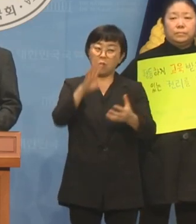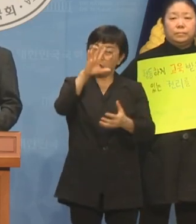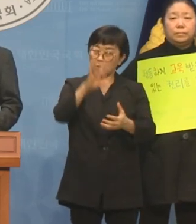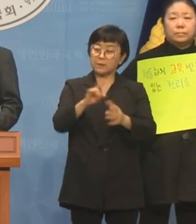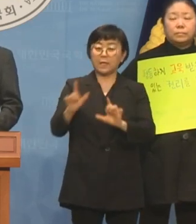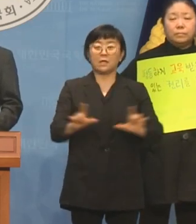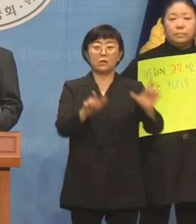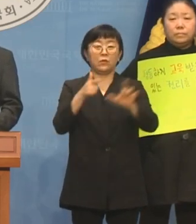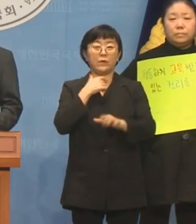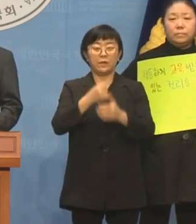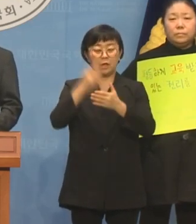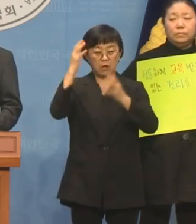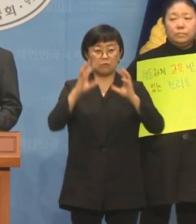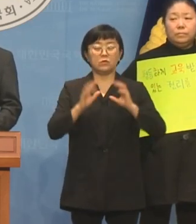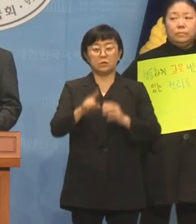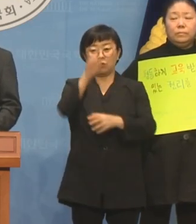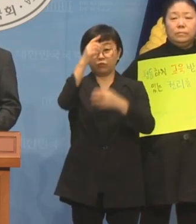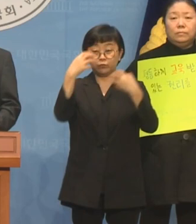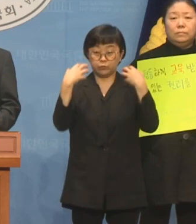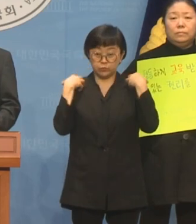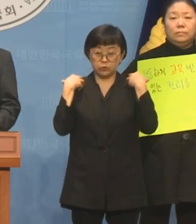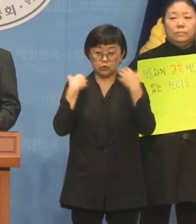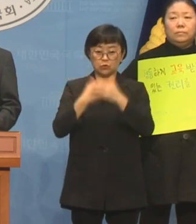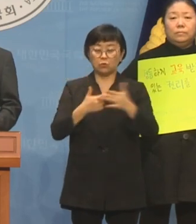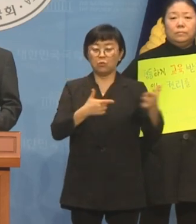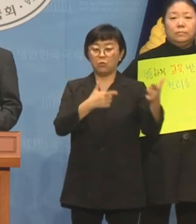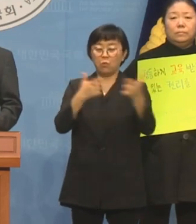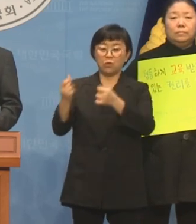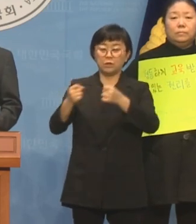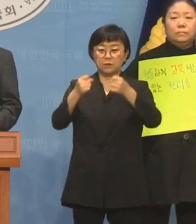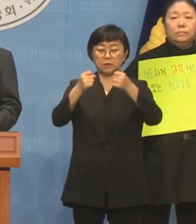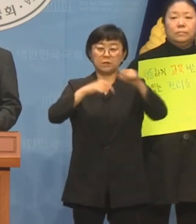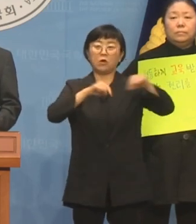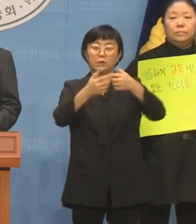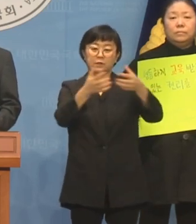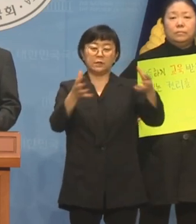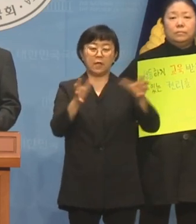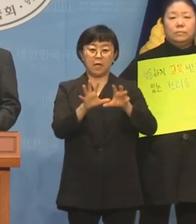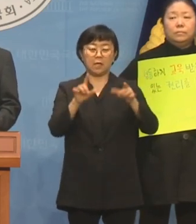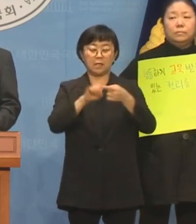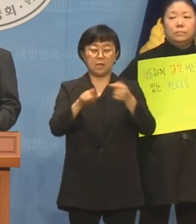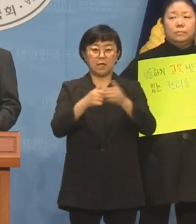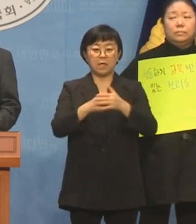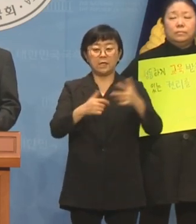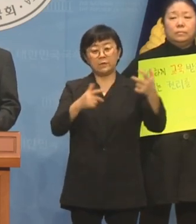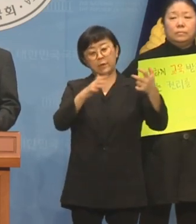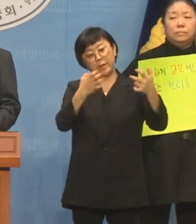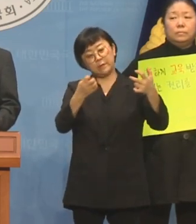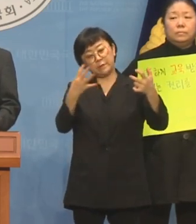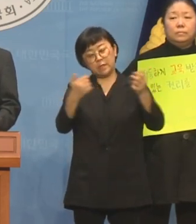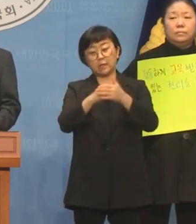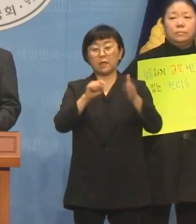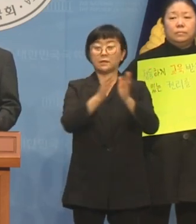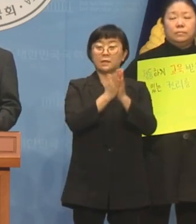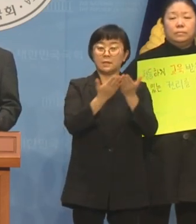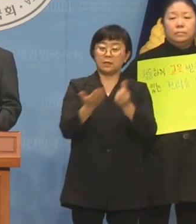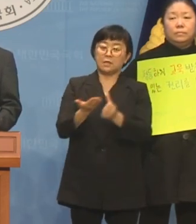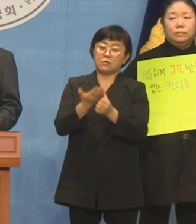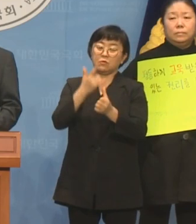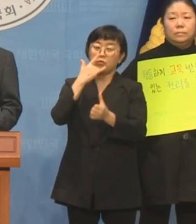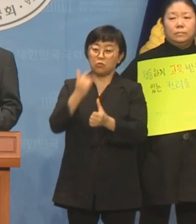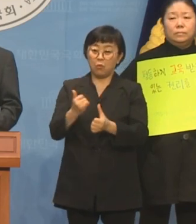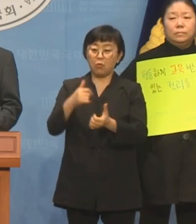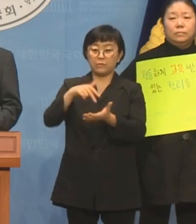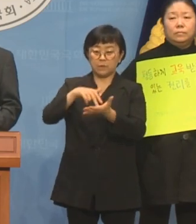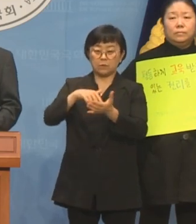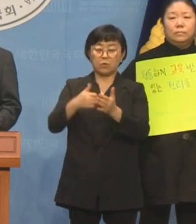바란다. 우리는 대한민국 정부와 모든 정당이 경계선 지능인 당사자와 주양육자, 부모뿐만